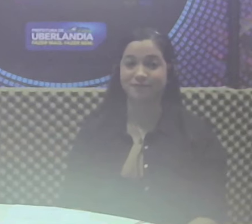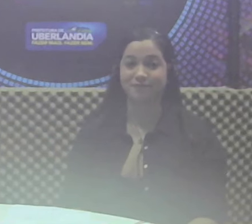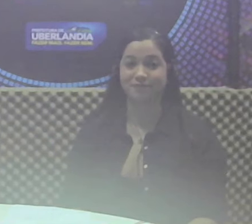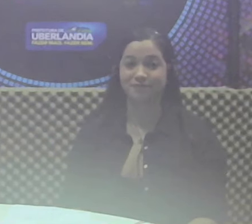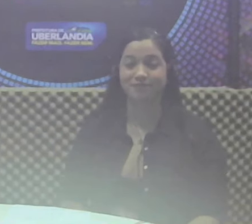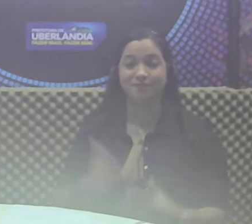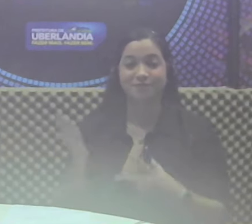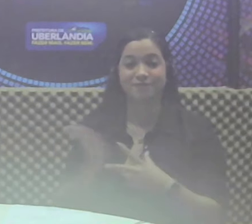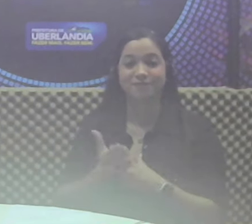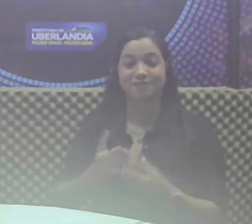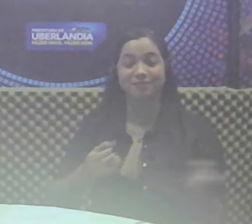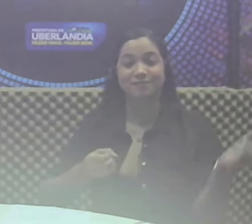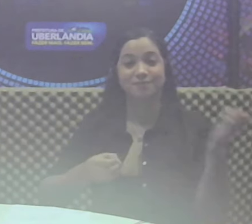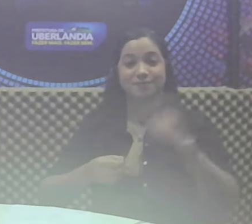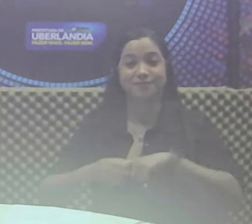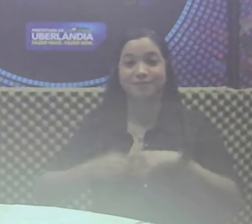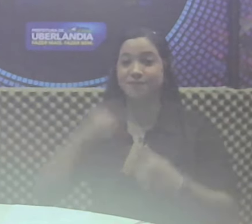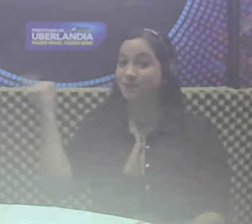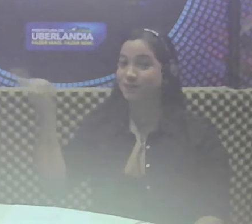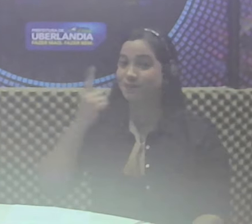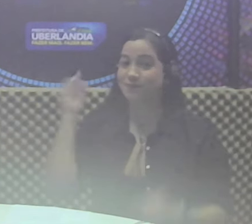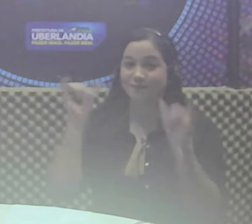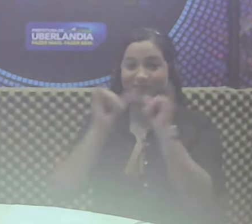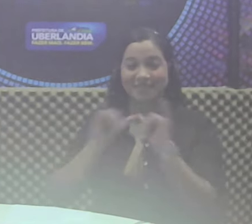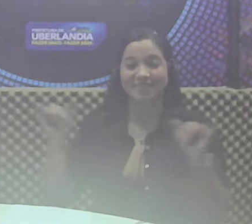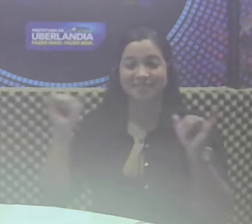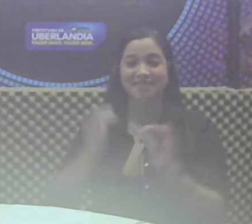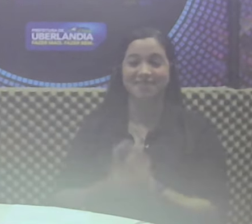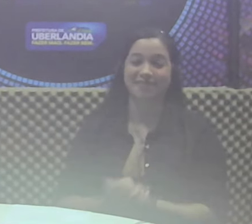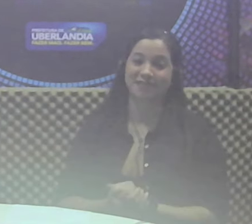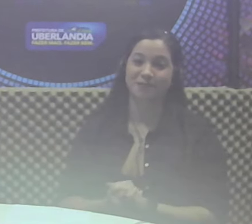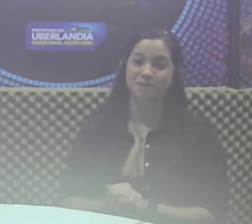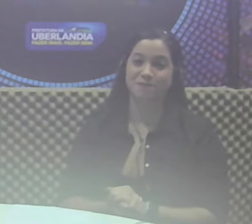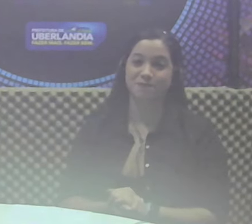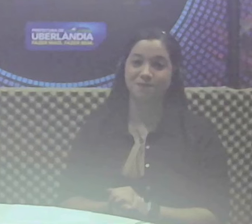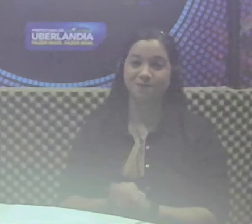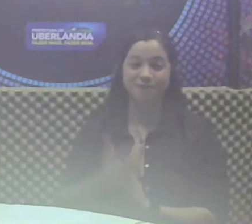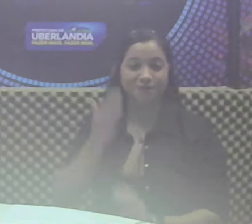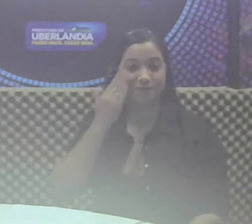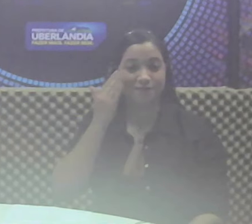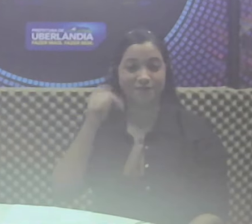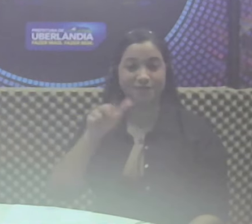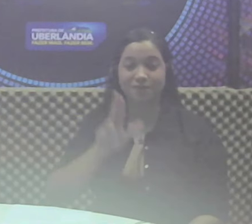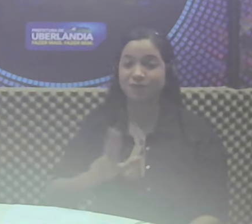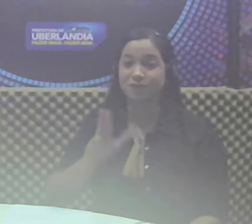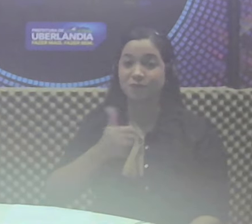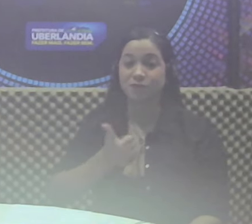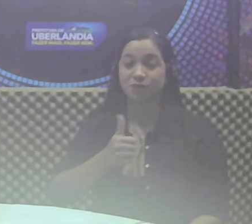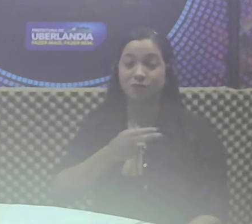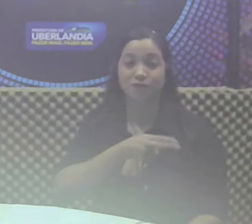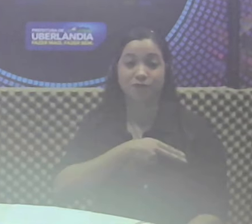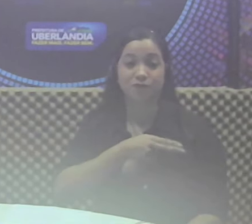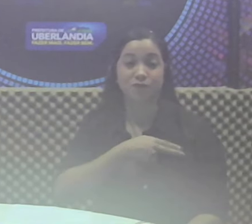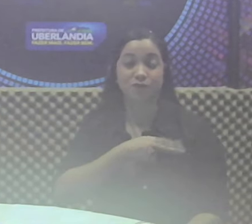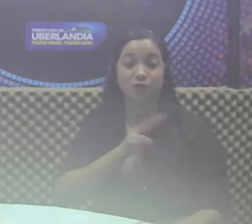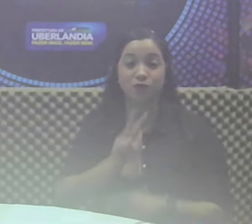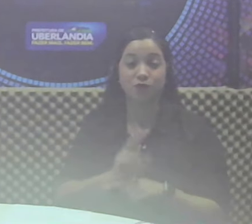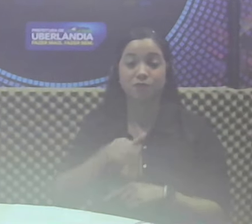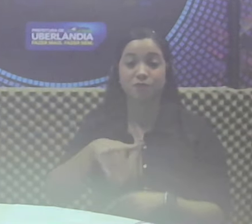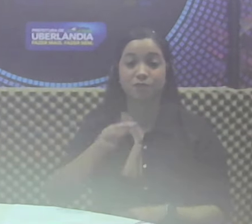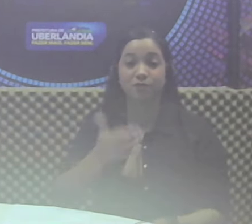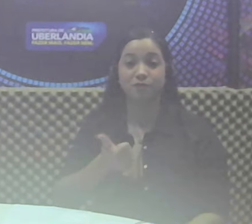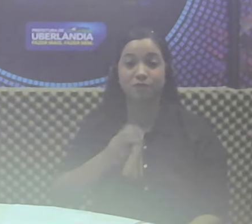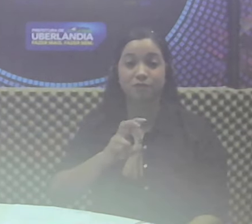Vamos a um breve intervalo e na volta tem o Giro de Notícias. Você sabia que aqui em Uberlândia tem 11 unidades do NAICA? Que cuidam de mais